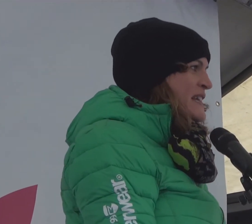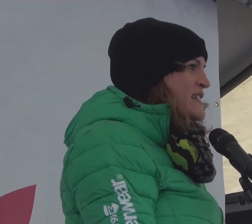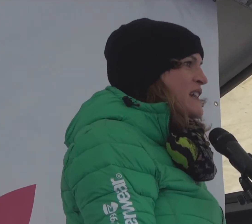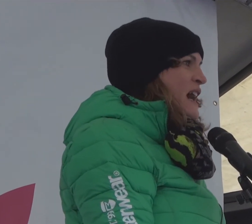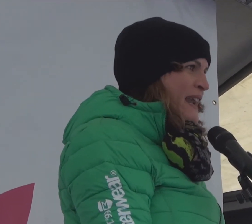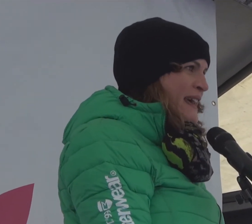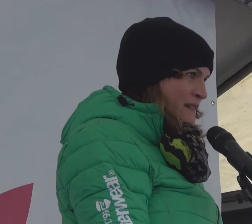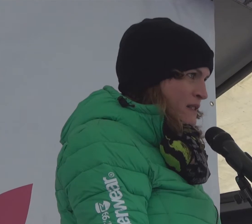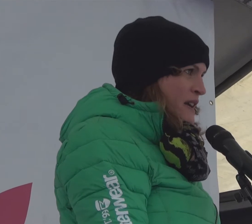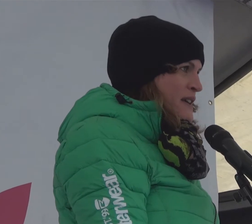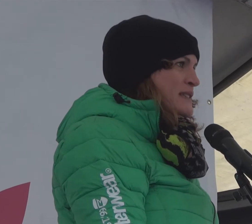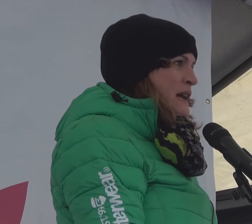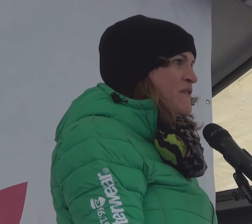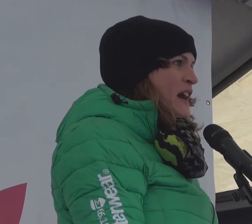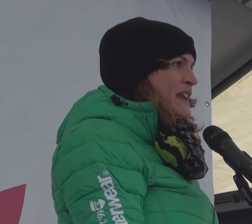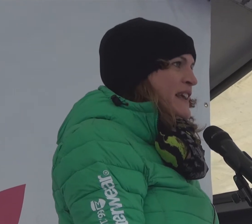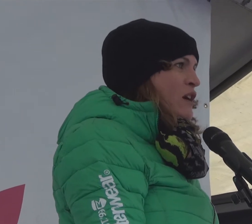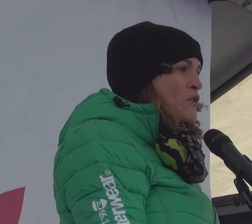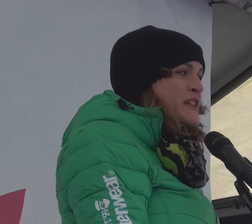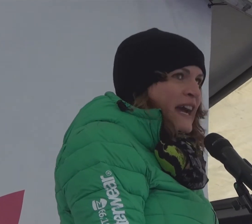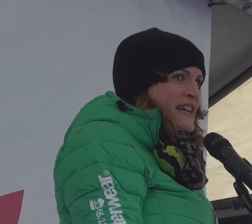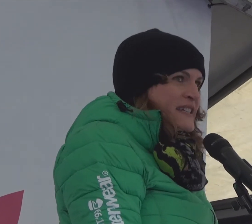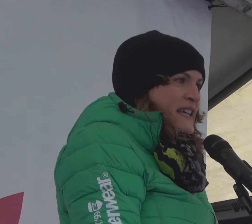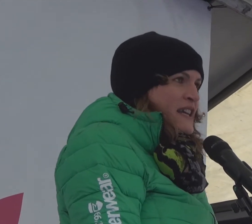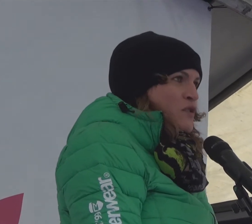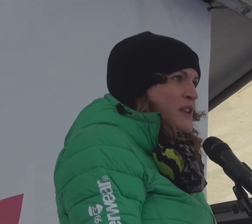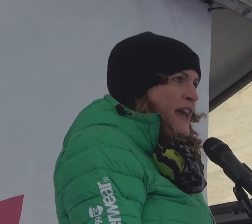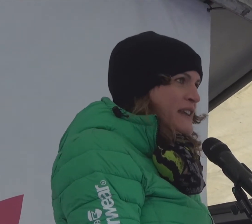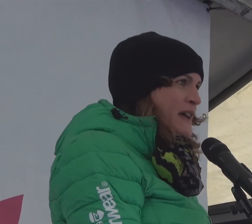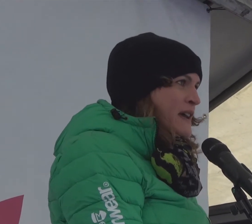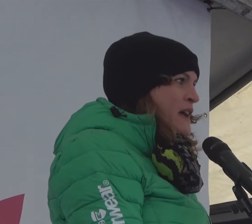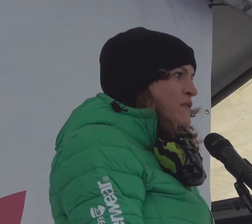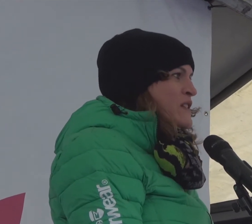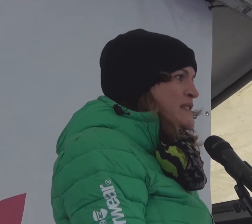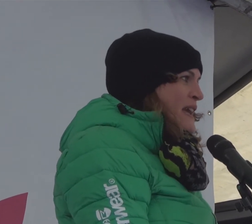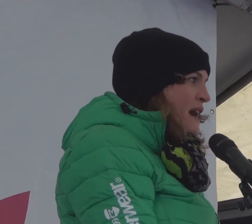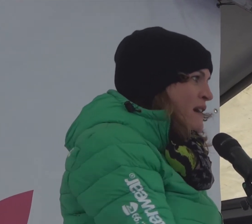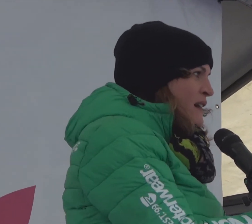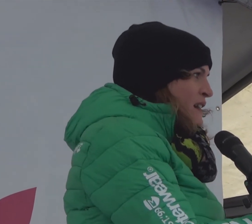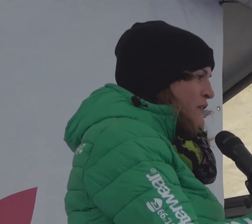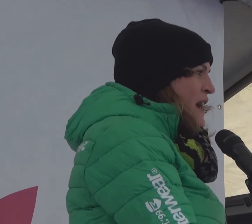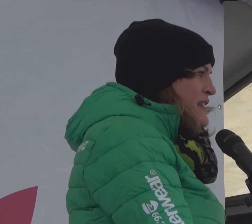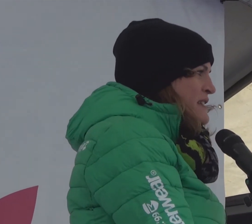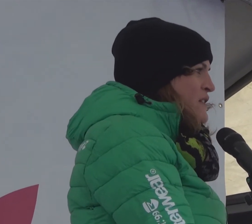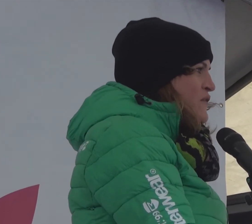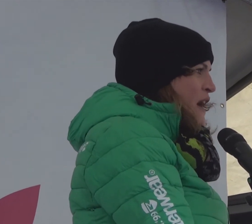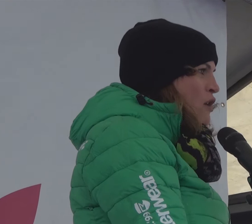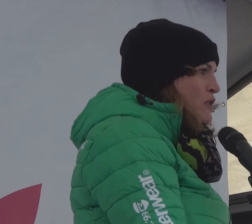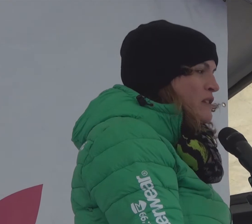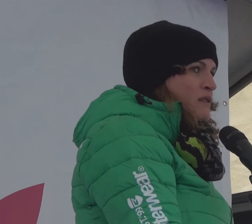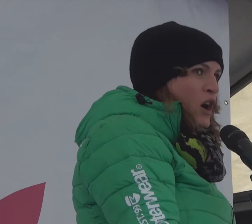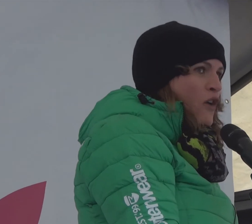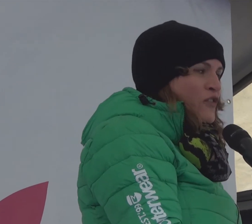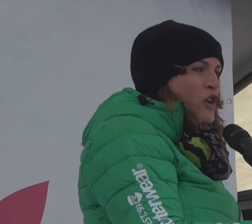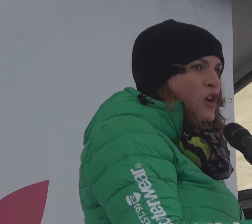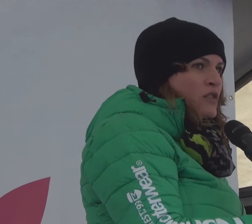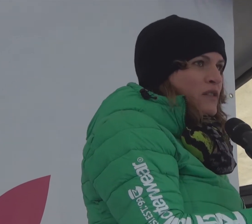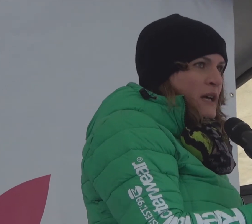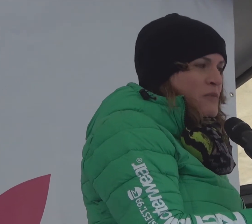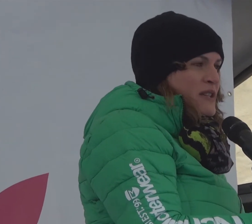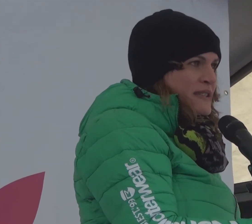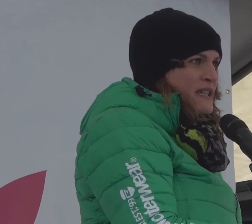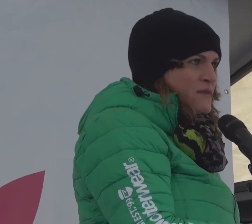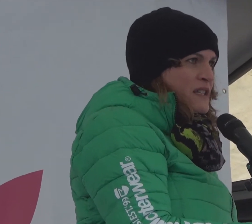sondern tatsächlich alle. Es ist einfach eine Ungerechtigkeit ohne Ende, wie sehr Gewalt an Frauen oft